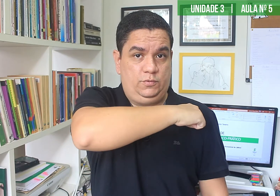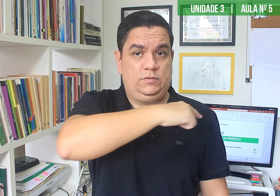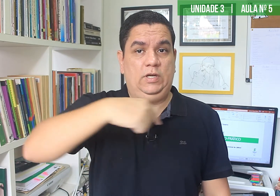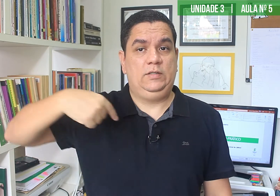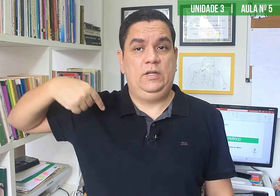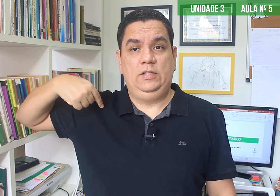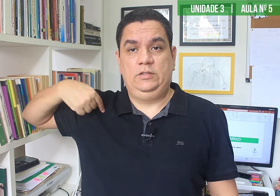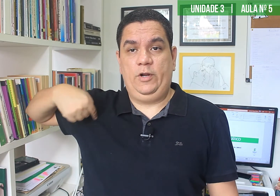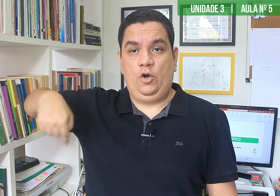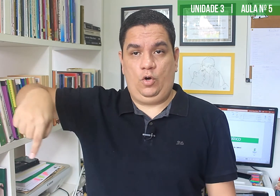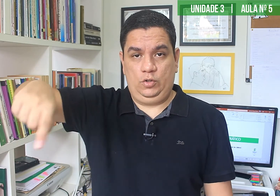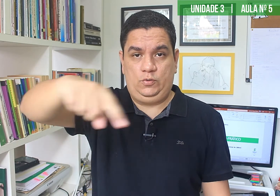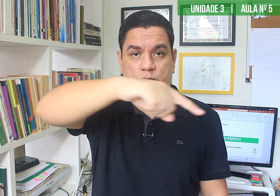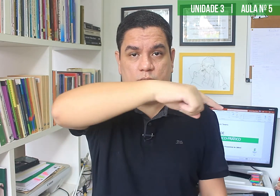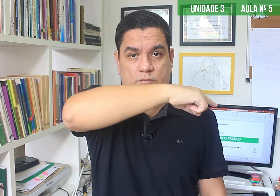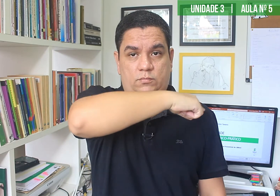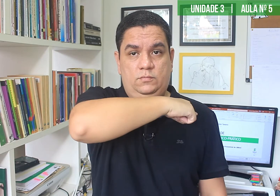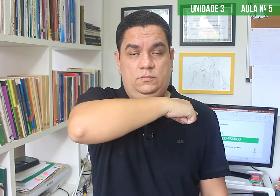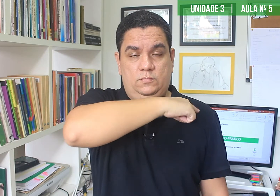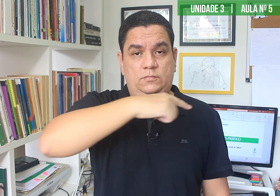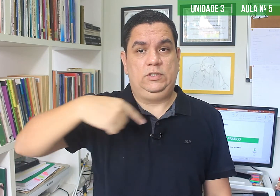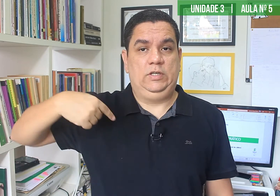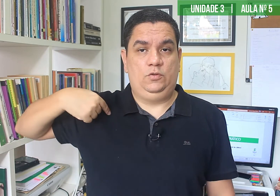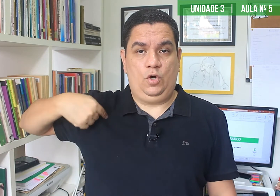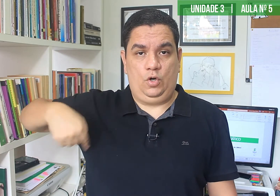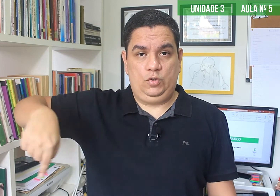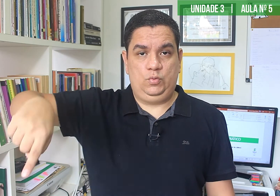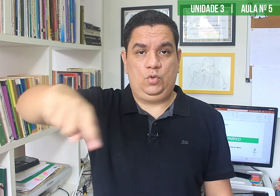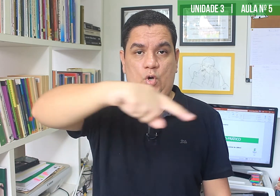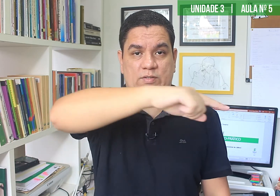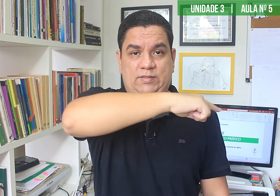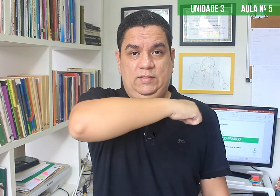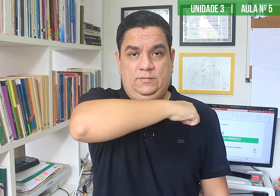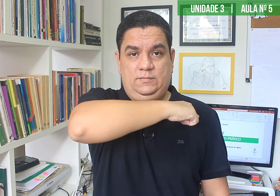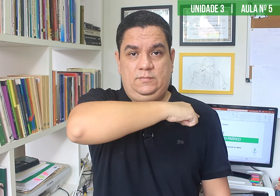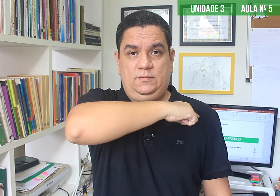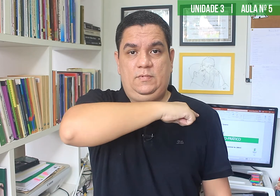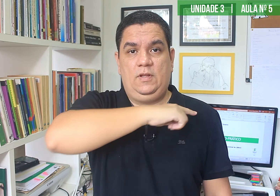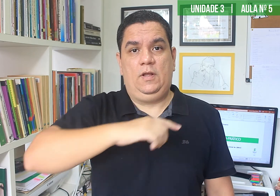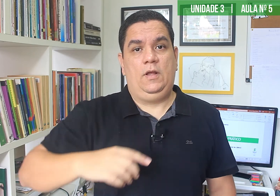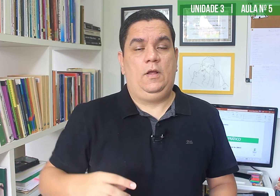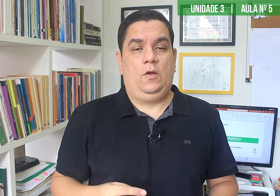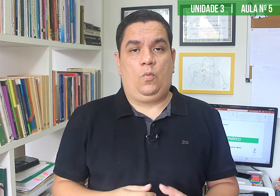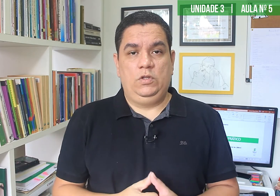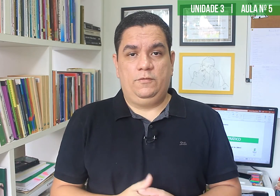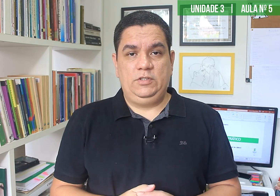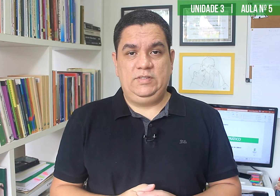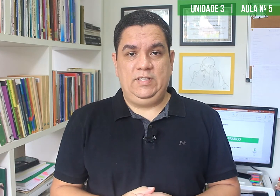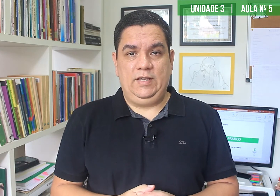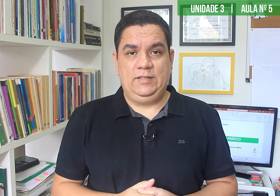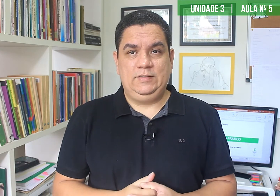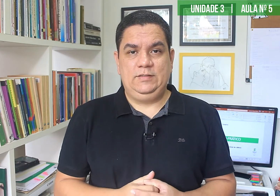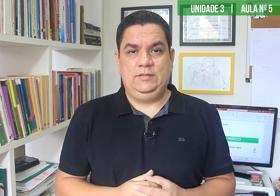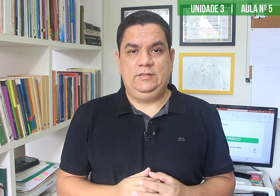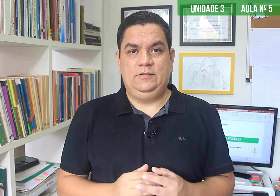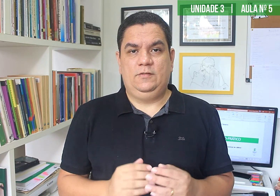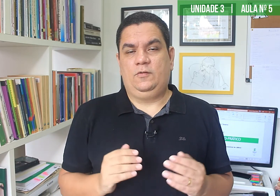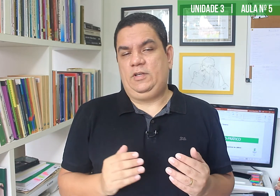tá? Então, é nosso, tá? Nosso, nossa. Quando eu vou dizer o que na